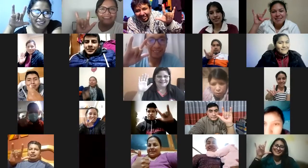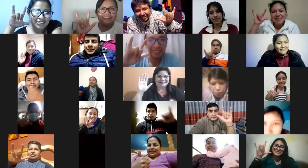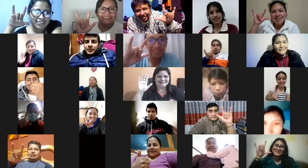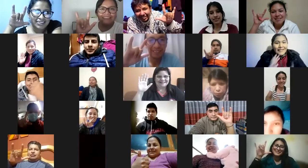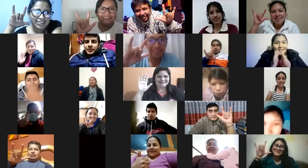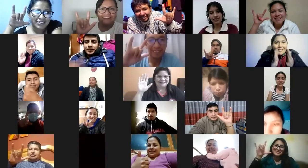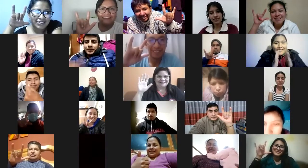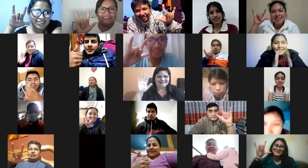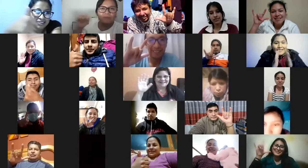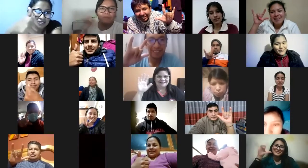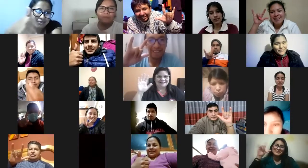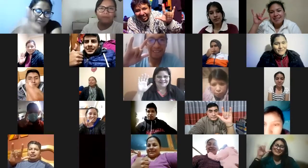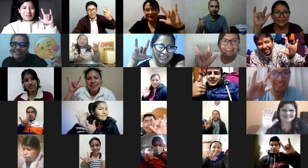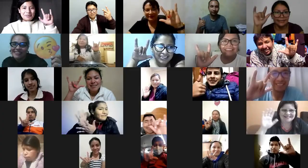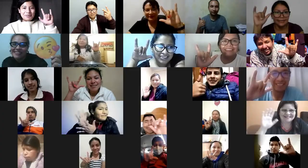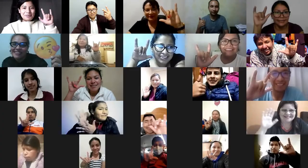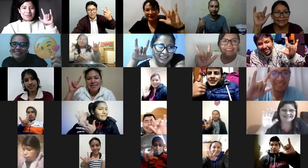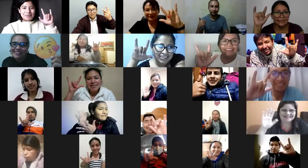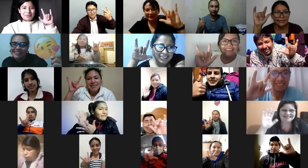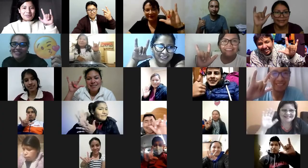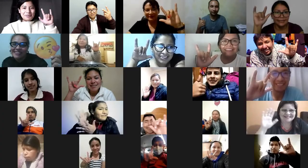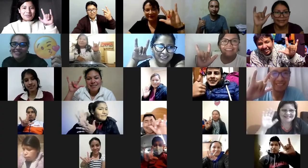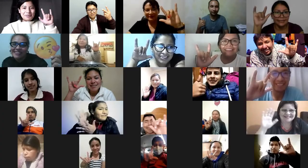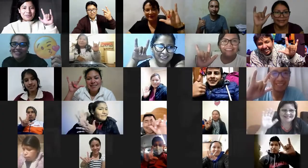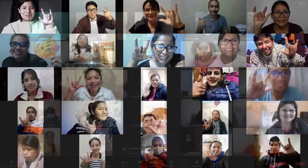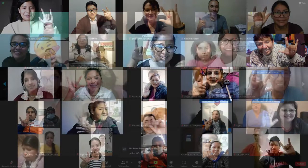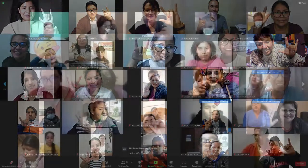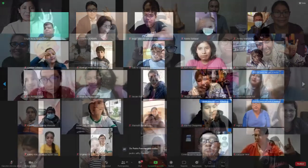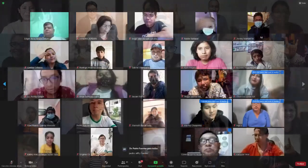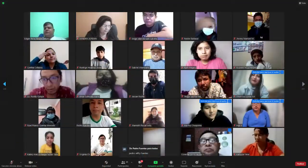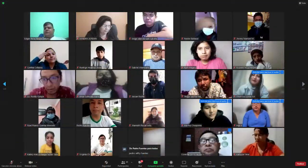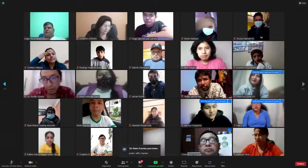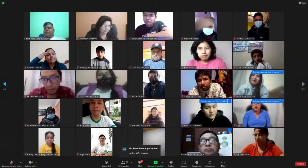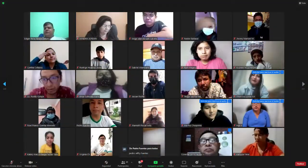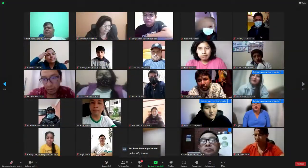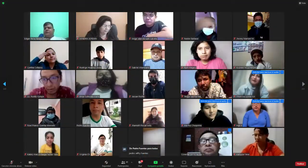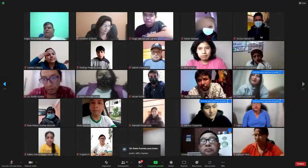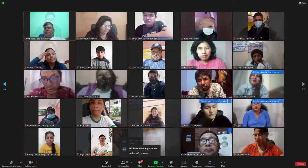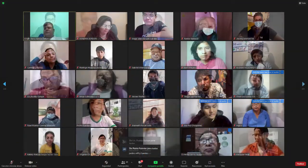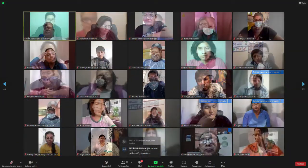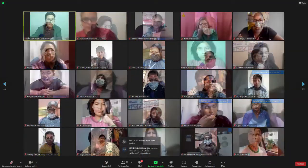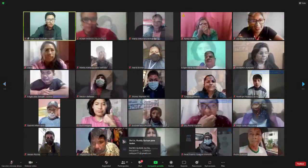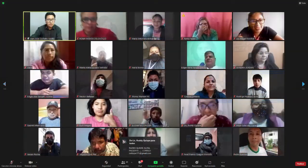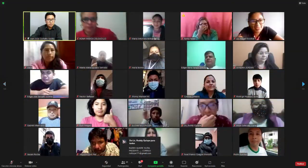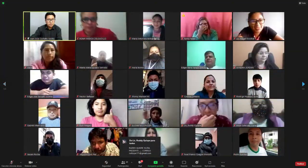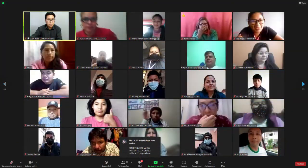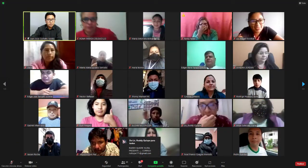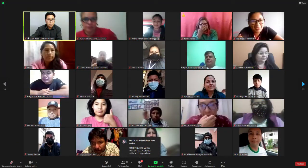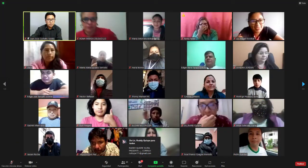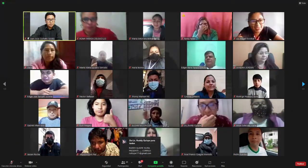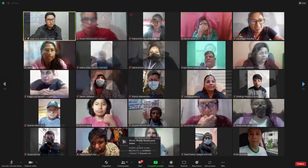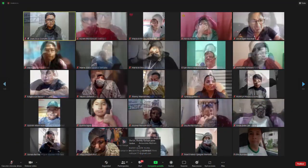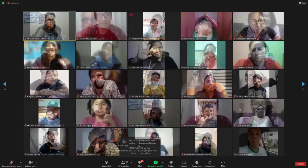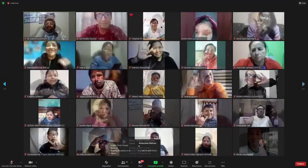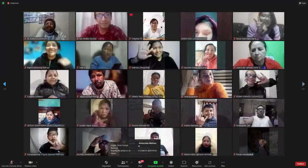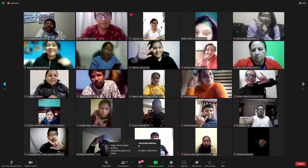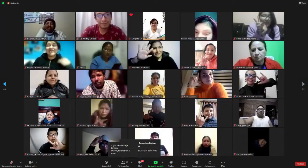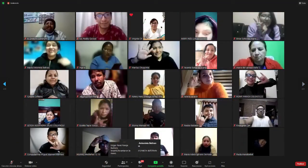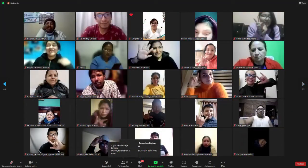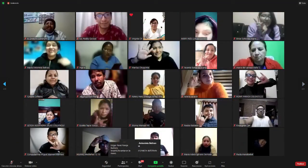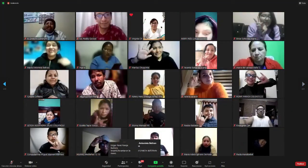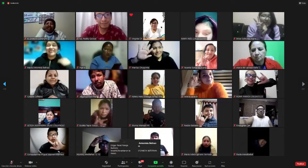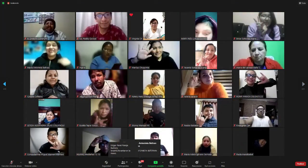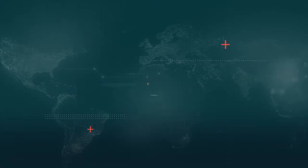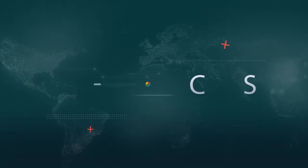El curso tuvo gran recepción y se inscribieron más de 100 personas, con lo que se llenó el cupo